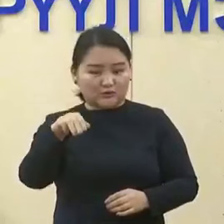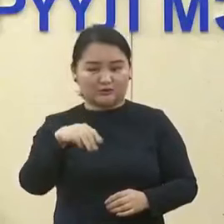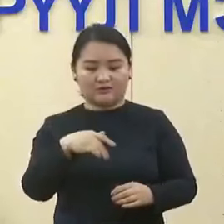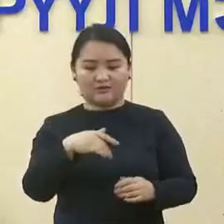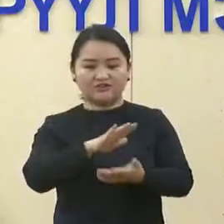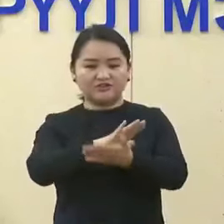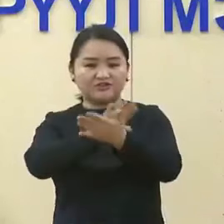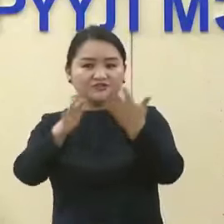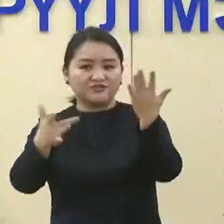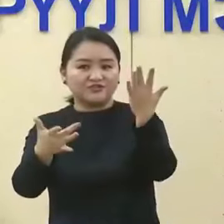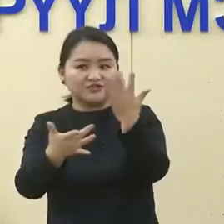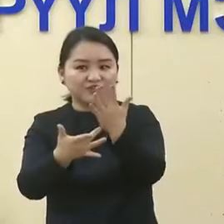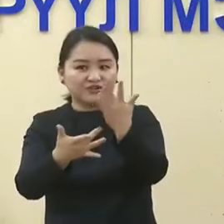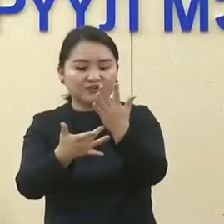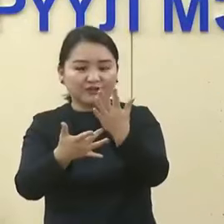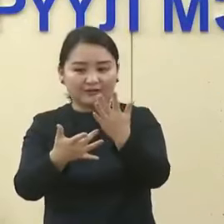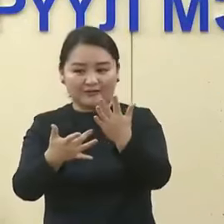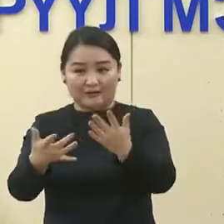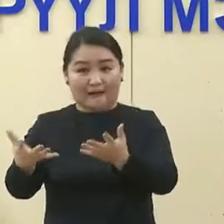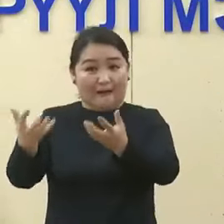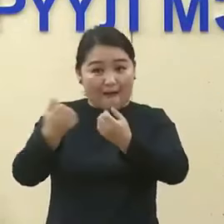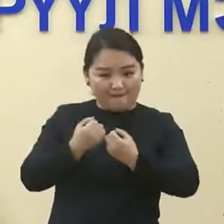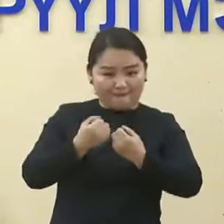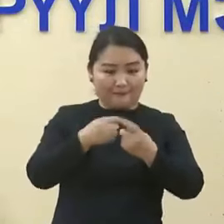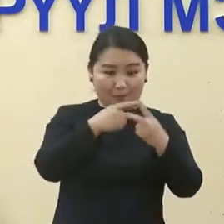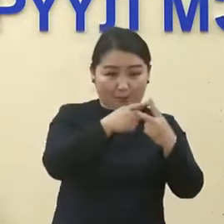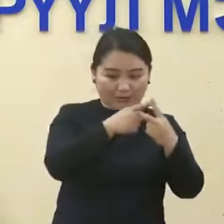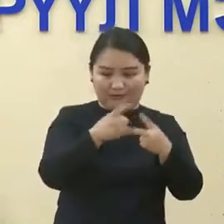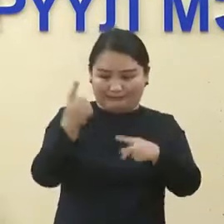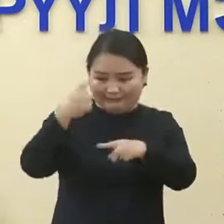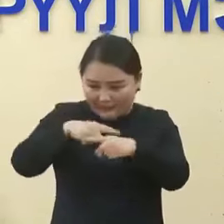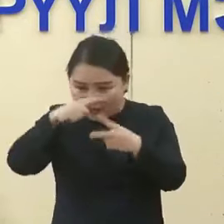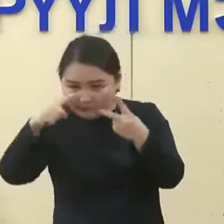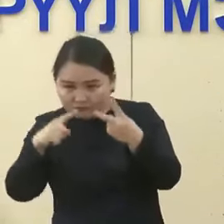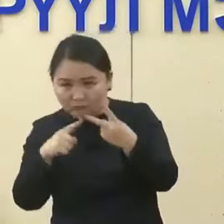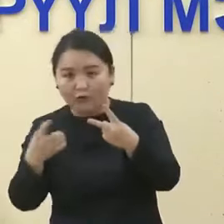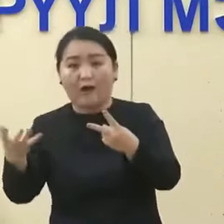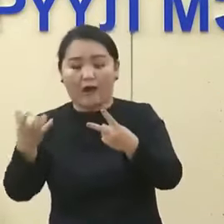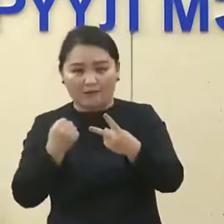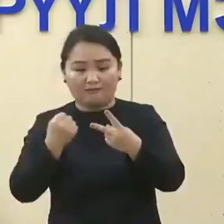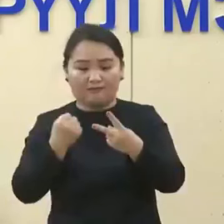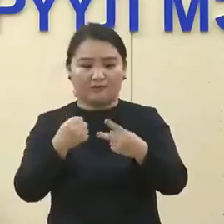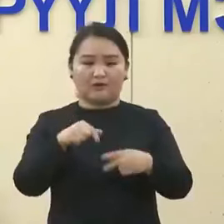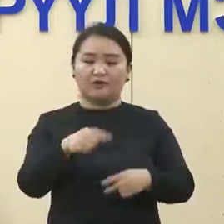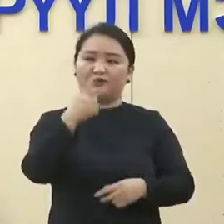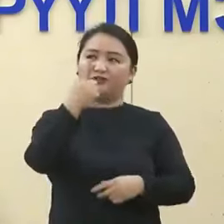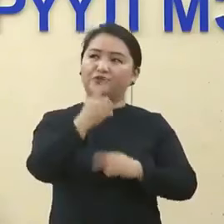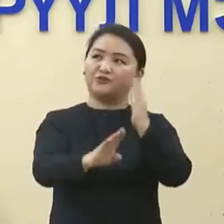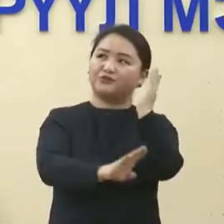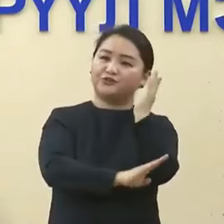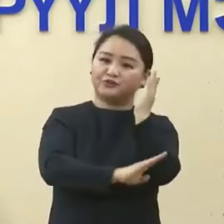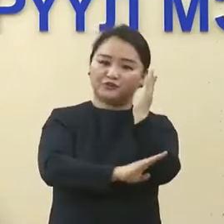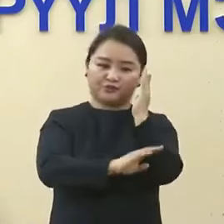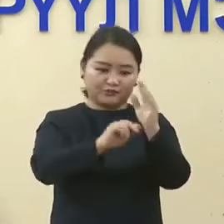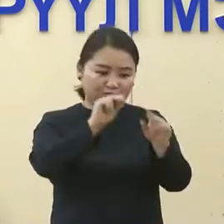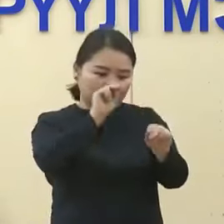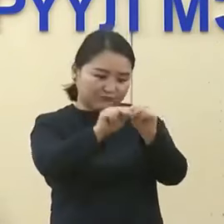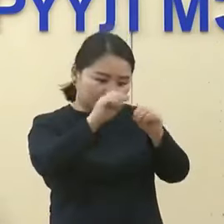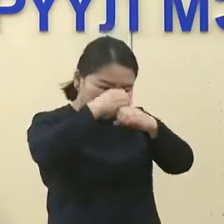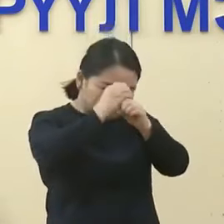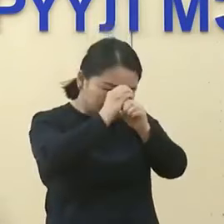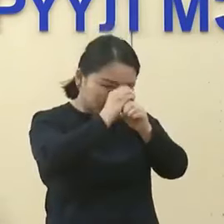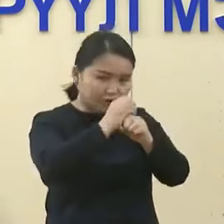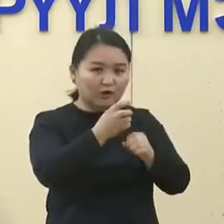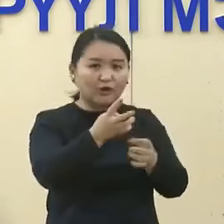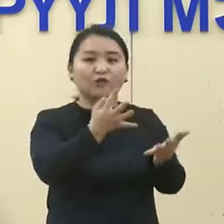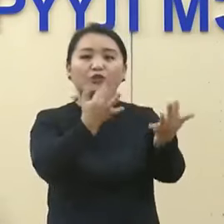машиныг дахин нэгийг ашиглалтанд оруулж одоо өргөжүүллээ. Тийм учраас өдөрт хийгдэх шинжилгээний тоо нэмэгдэн